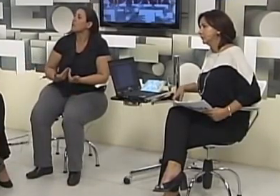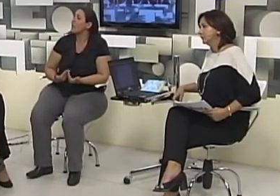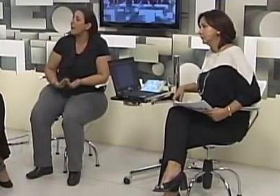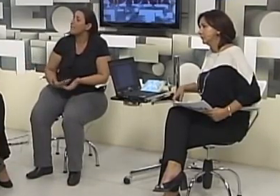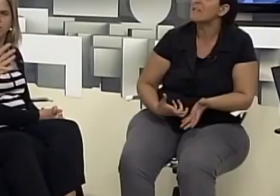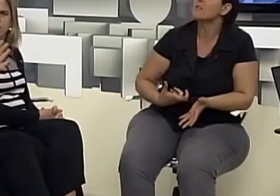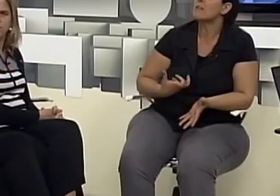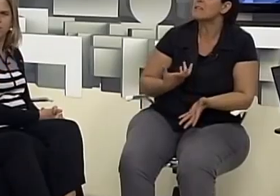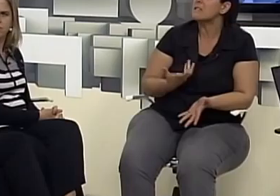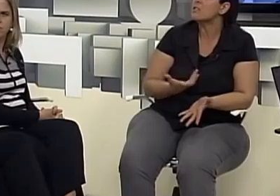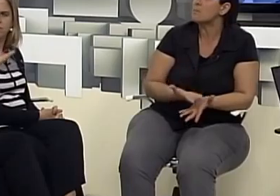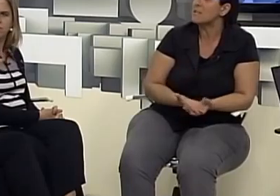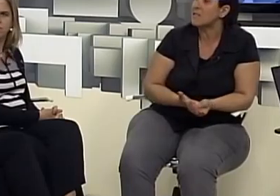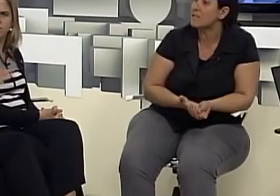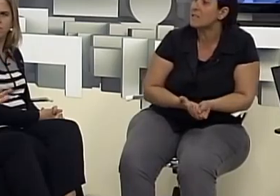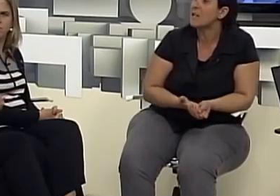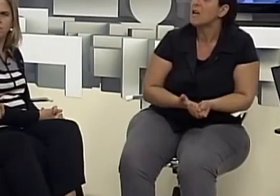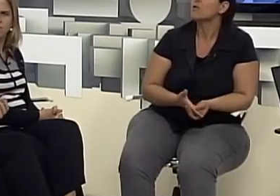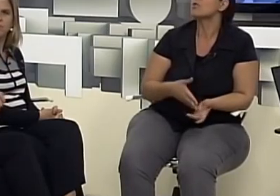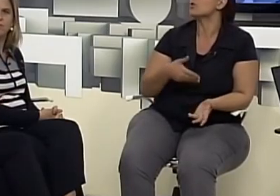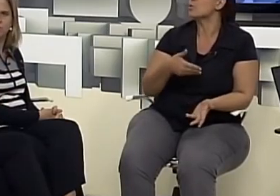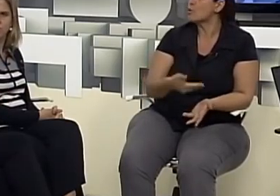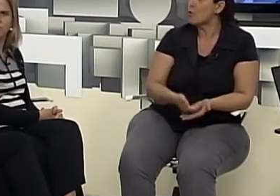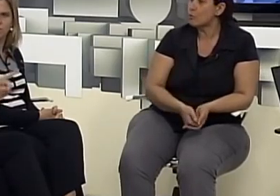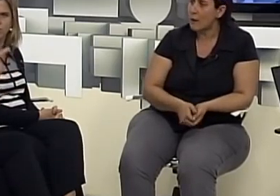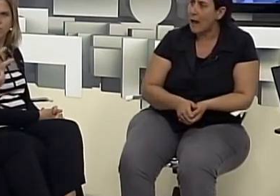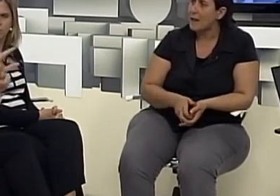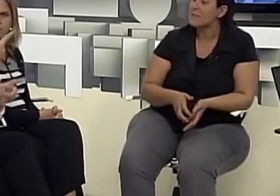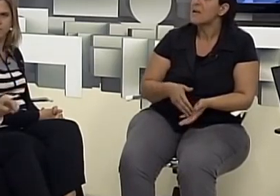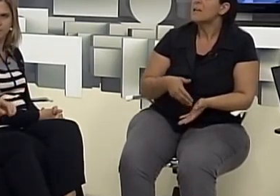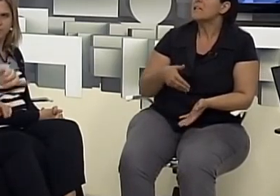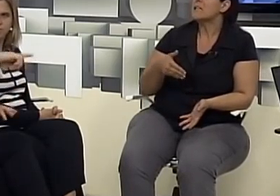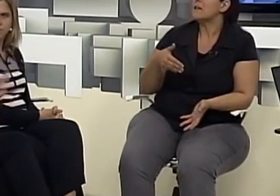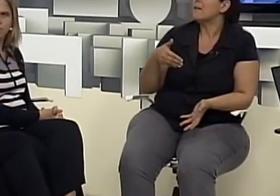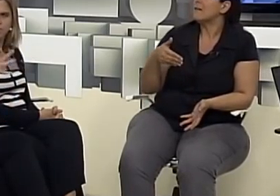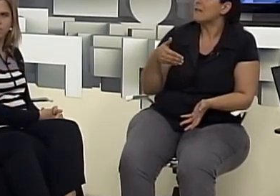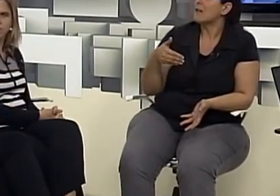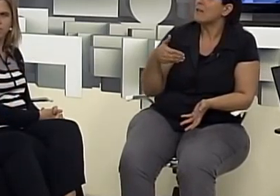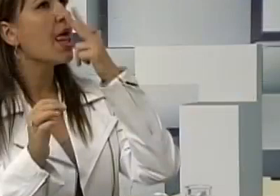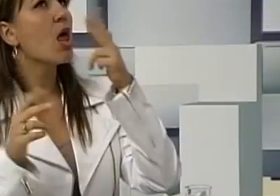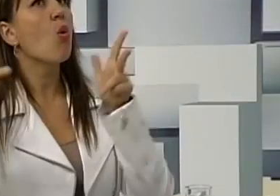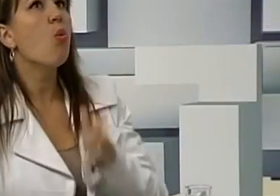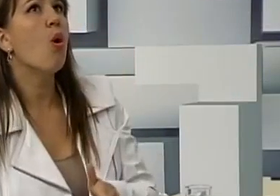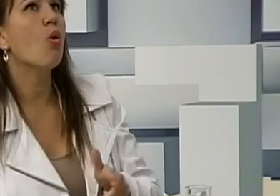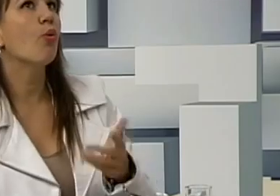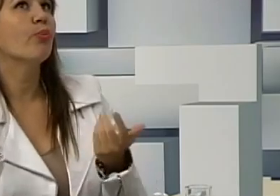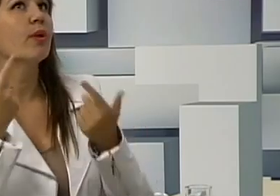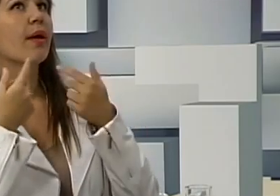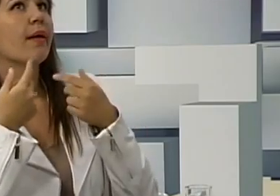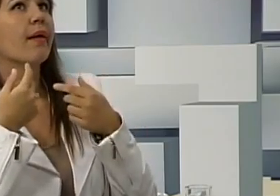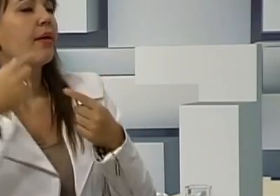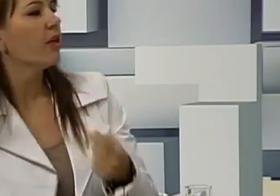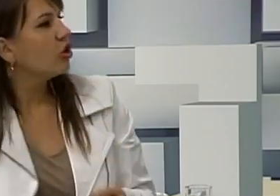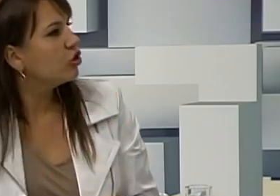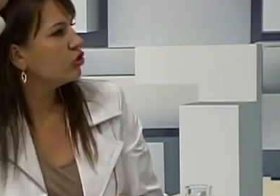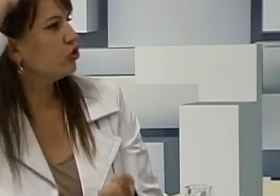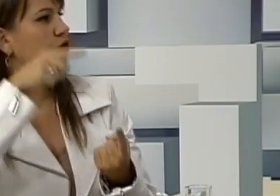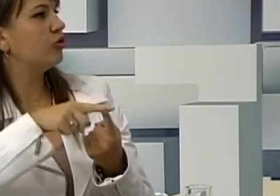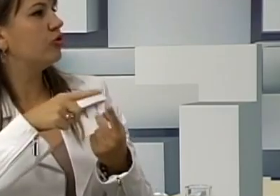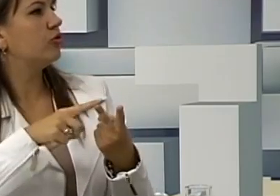sendo estudada, está dentro das linhas de pesquisa, dos estudos culturais, que vem trazendo a